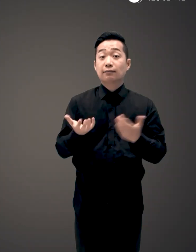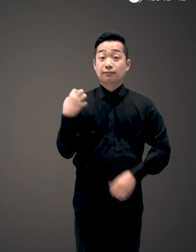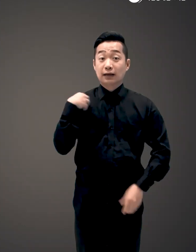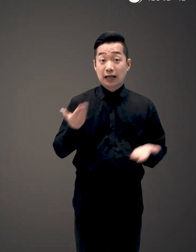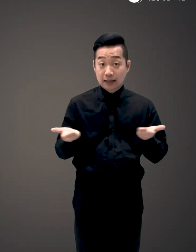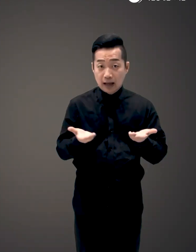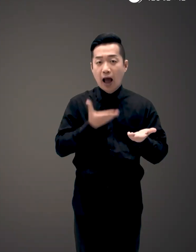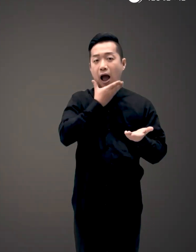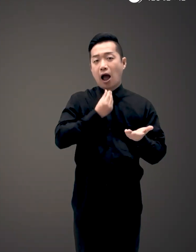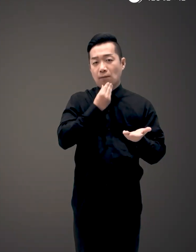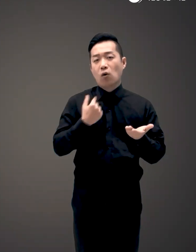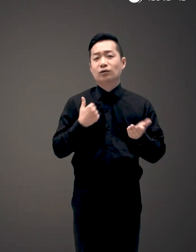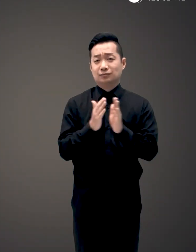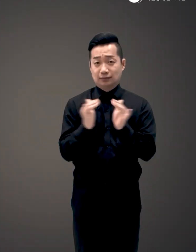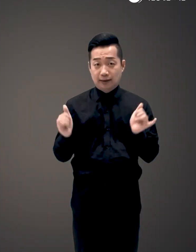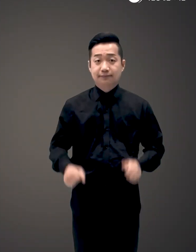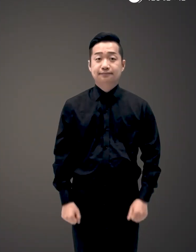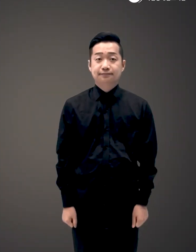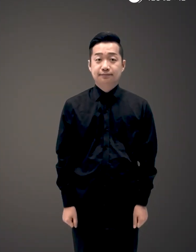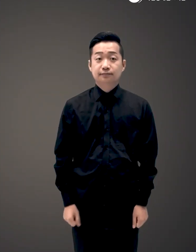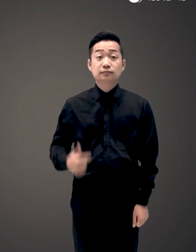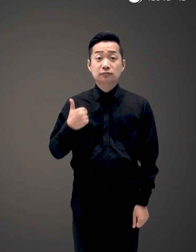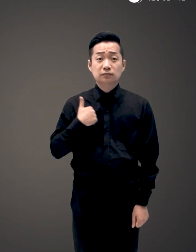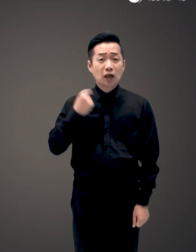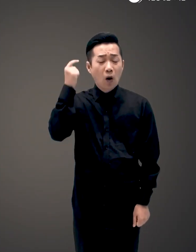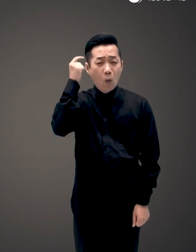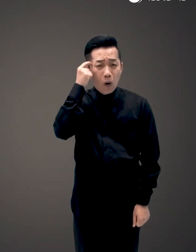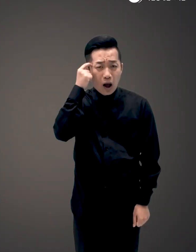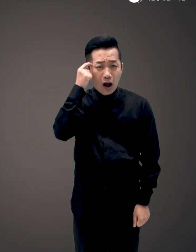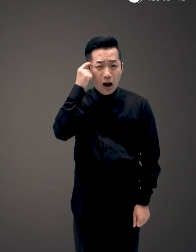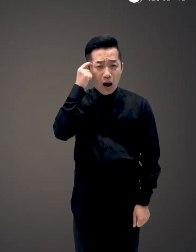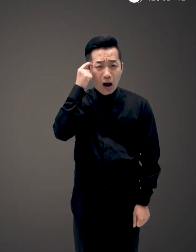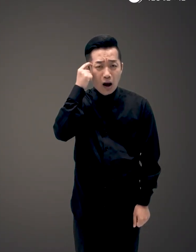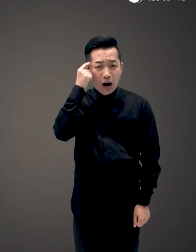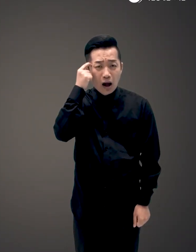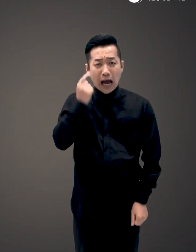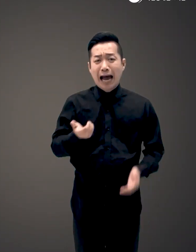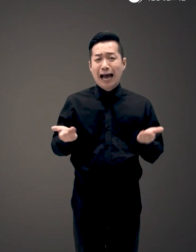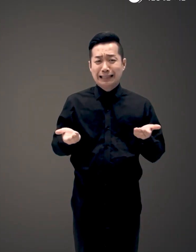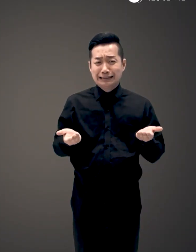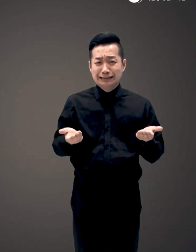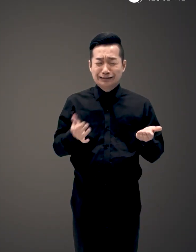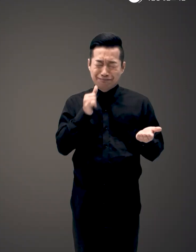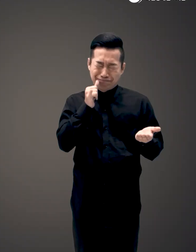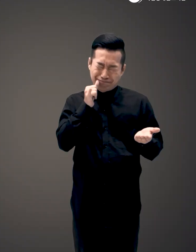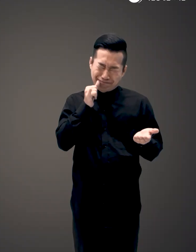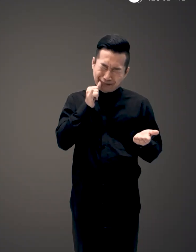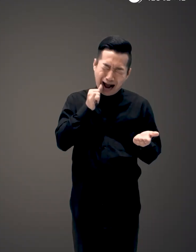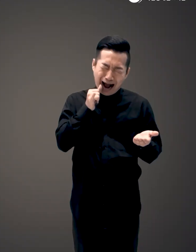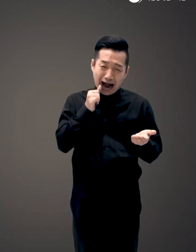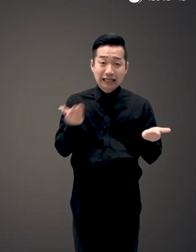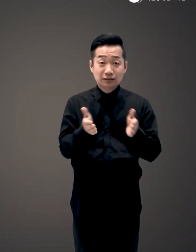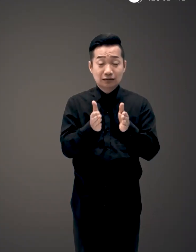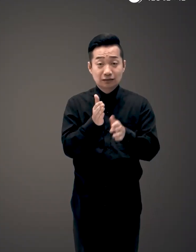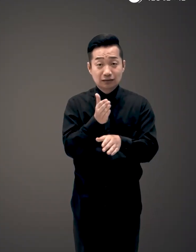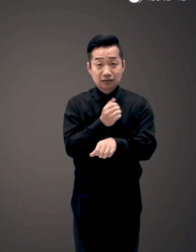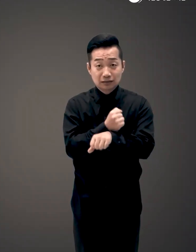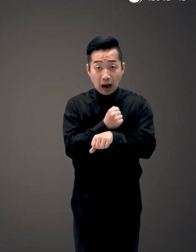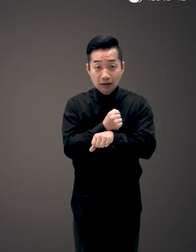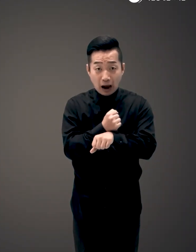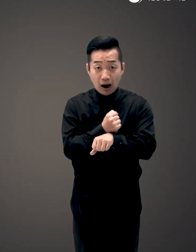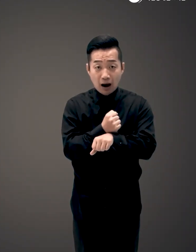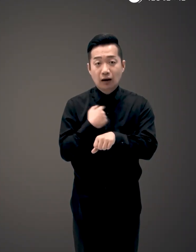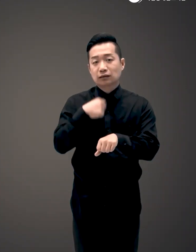하는 거에서 굉장히 행복감을 많이 느끼는 사람이라서 제가 왜 이렇게 정말 일 중독처럼 열심히 일을 하게